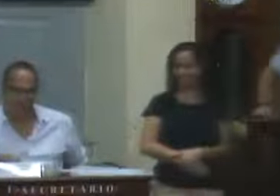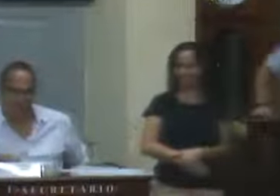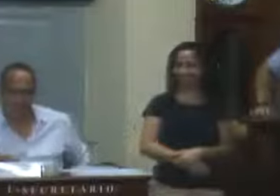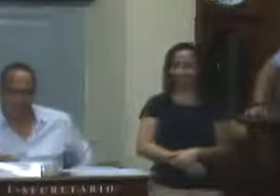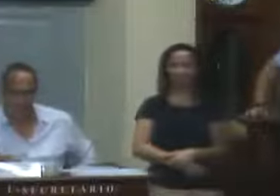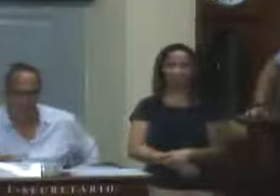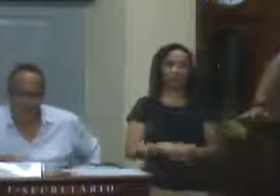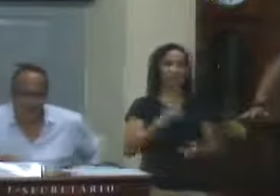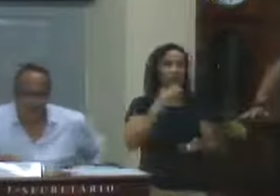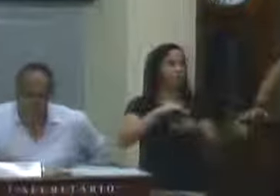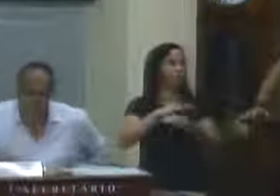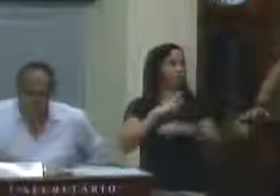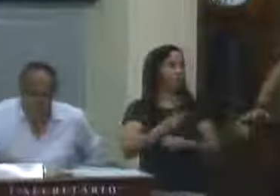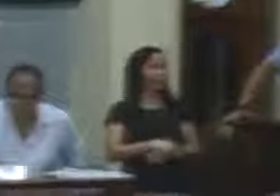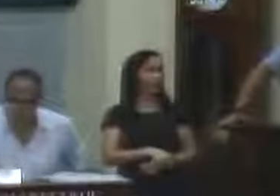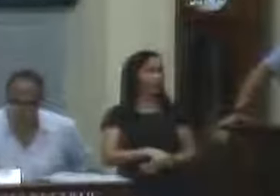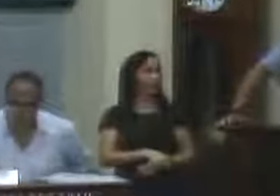Boa noite a todos.